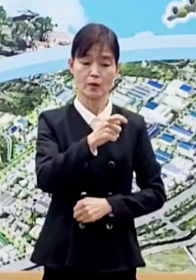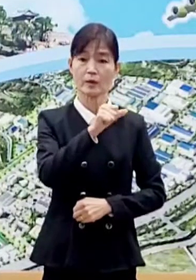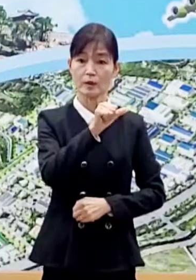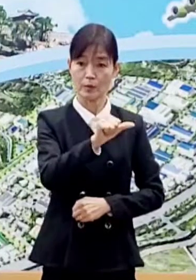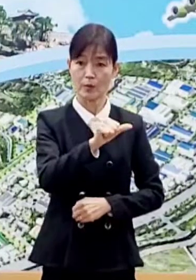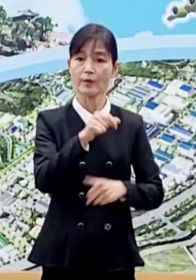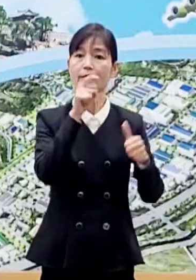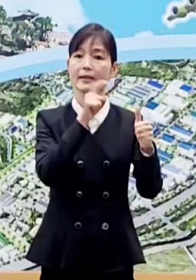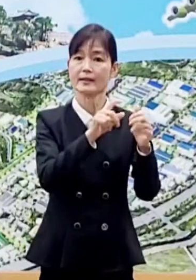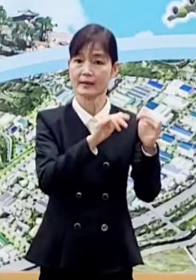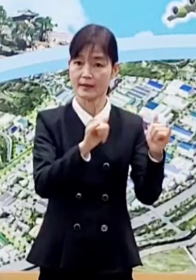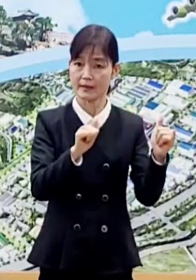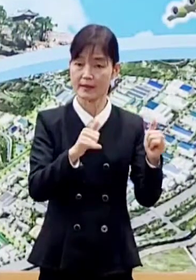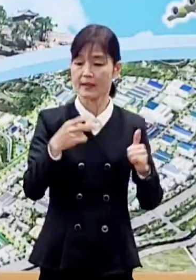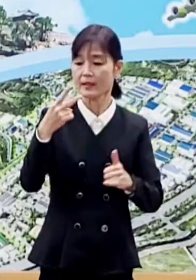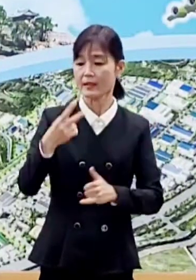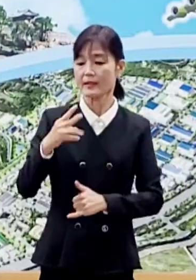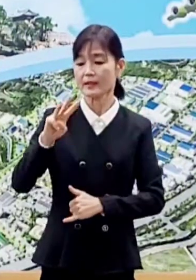2465번 확진자는